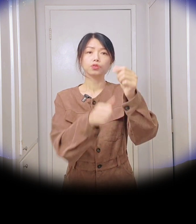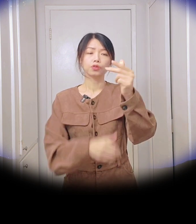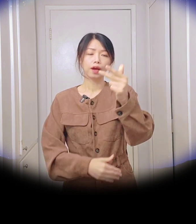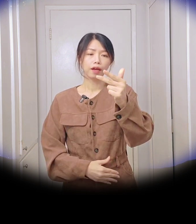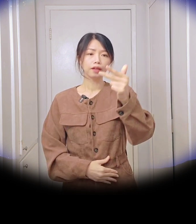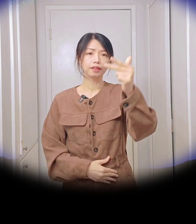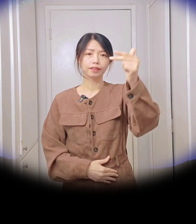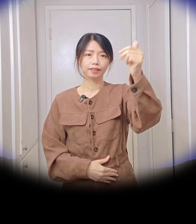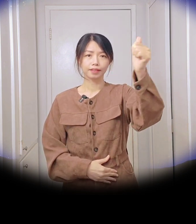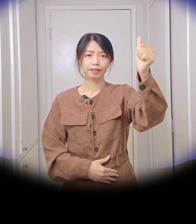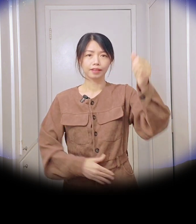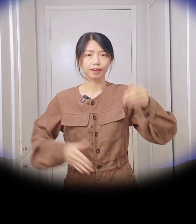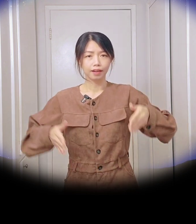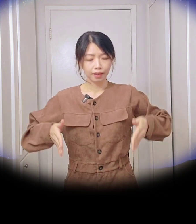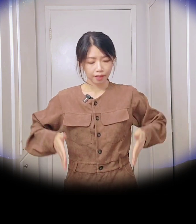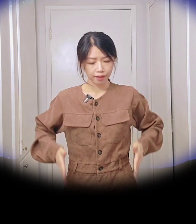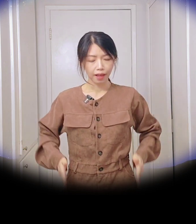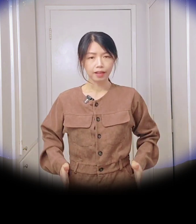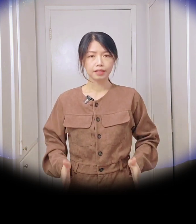구주가